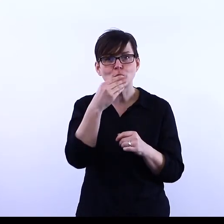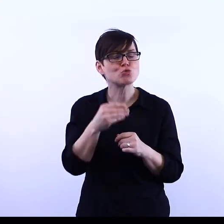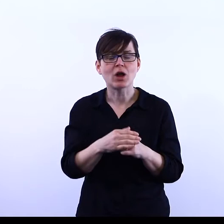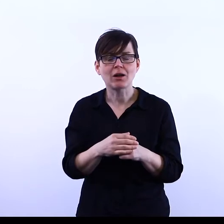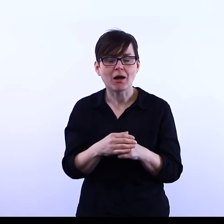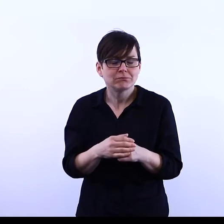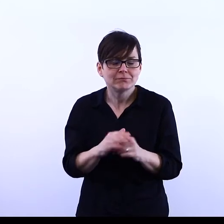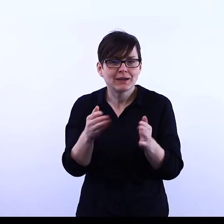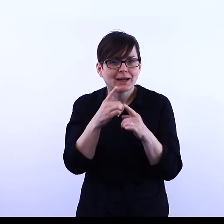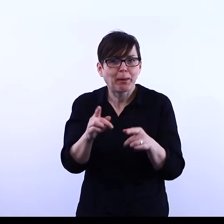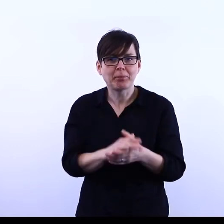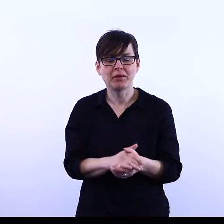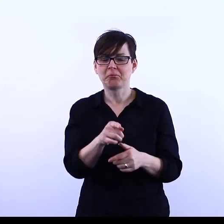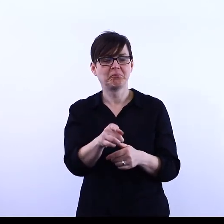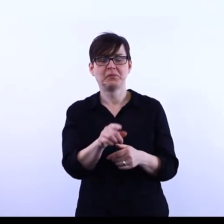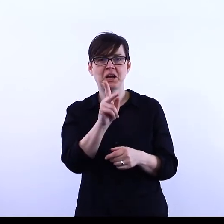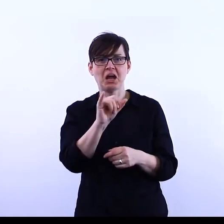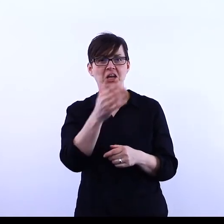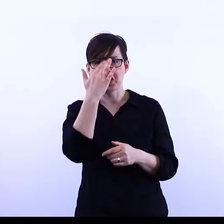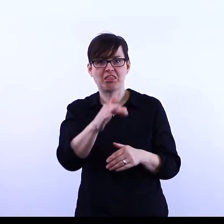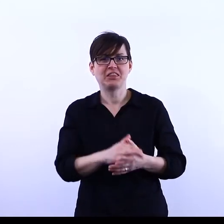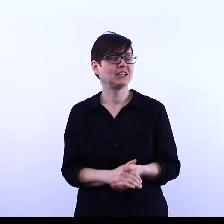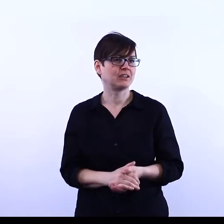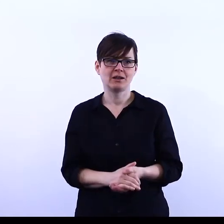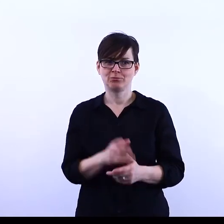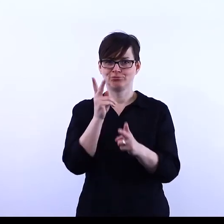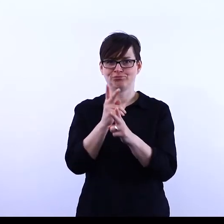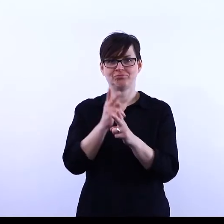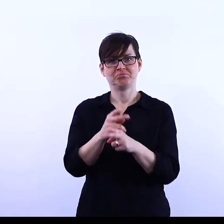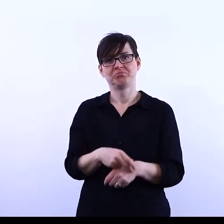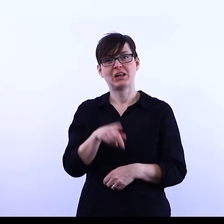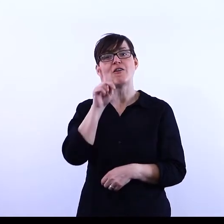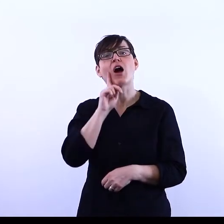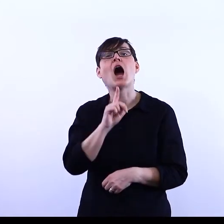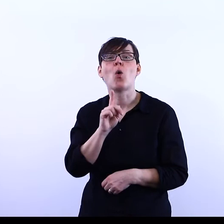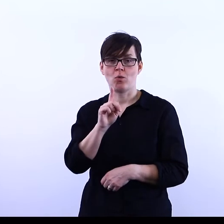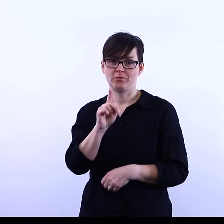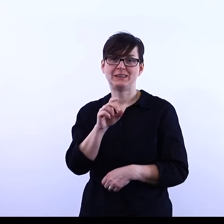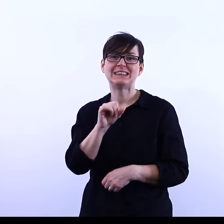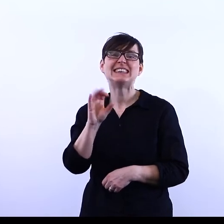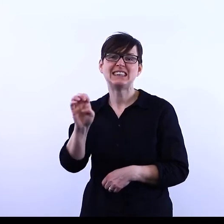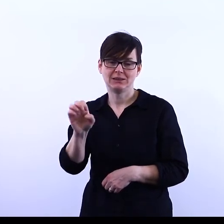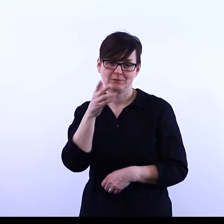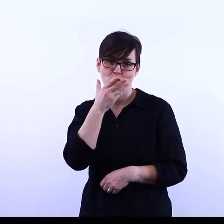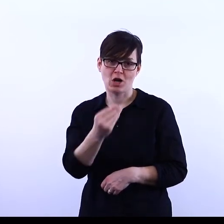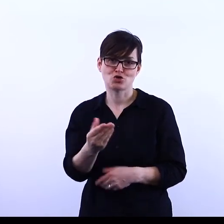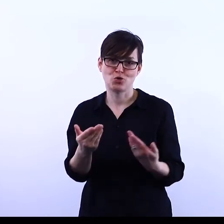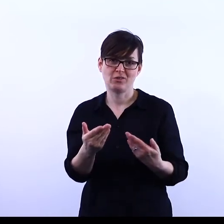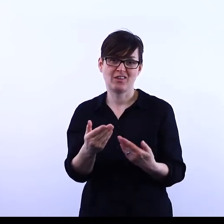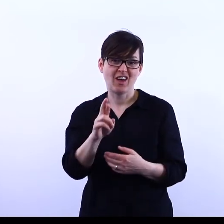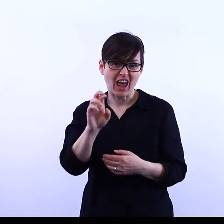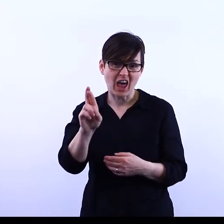Gibt es nicht im neuronalen Netz von Google, wird übersetzt mit sie ist wunderschön. So, und das ist ein Beispiel, das